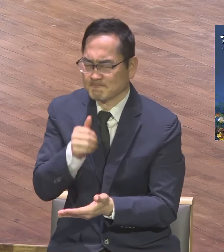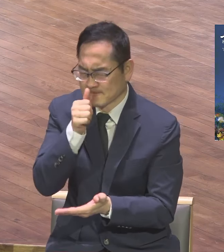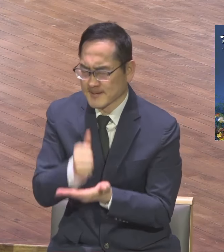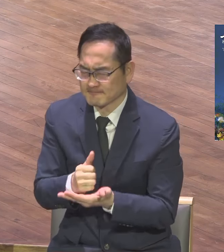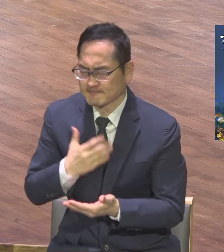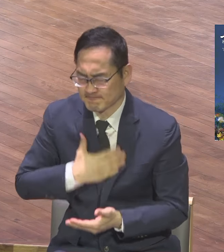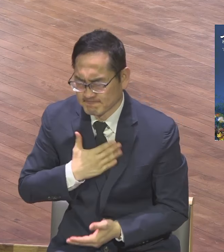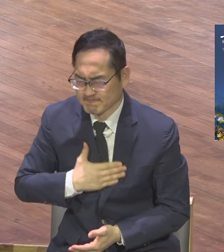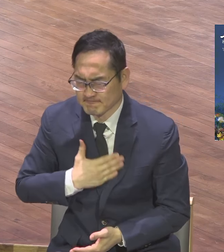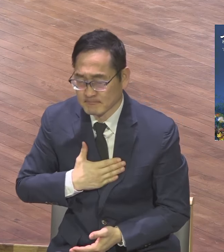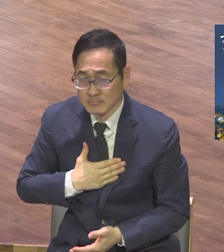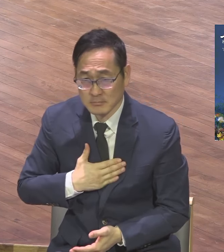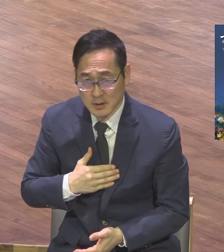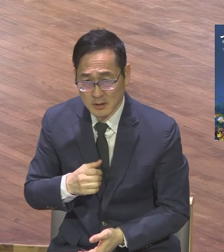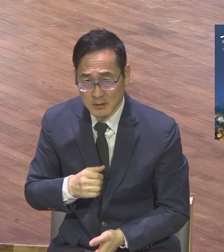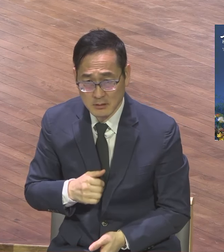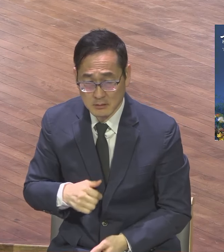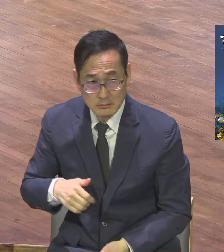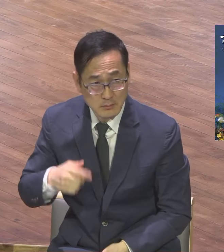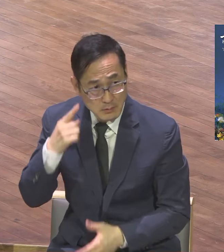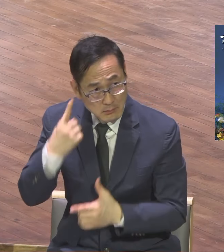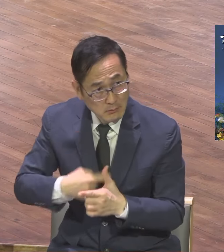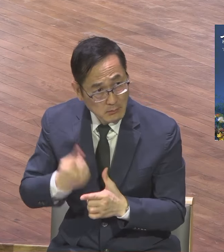범죄를 피할 길이 없어요.